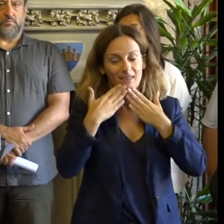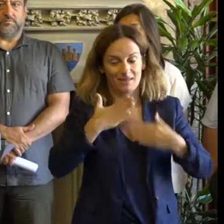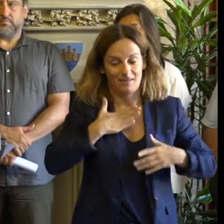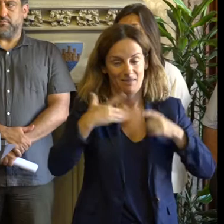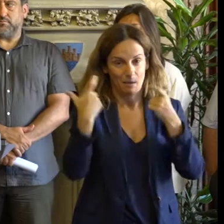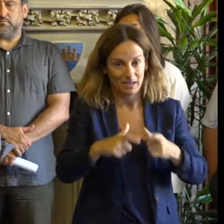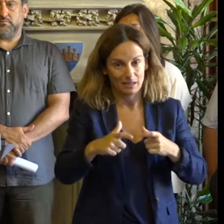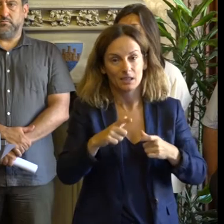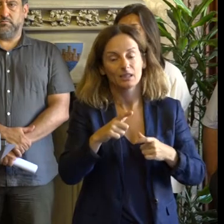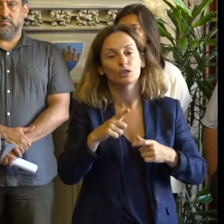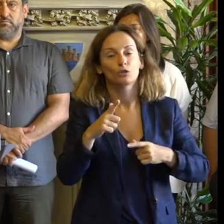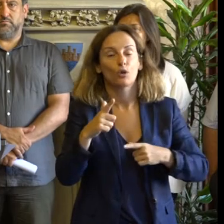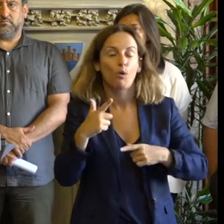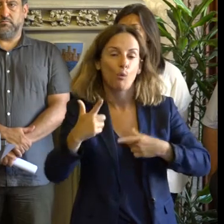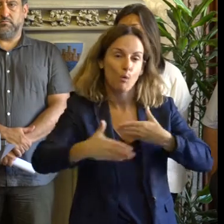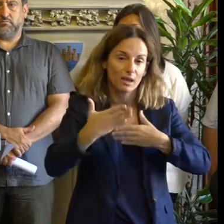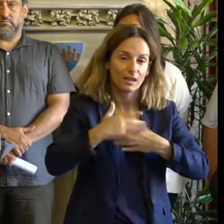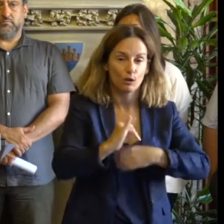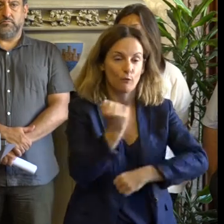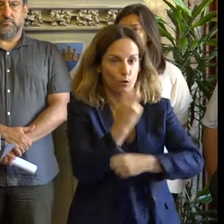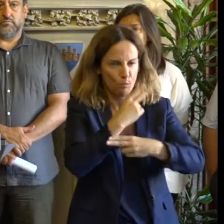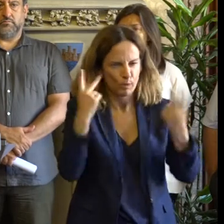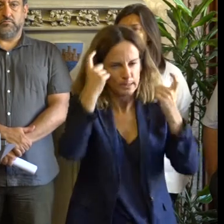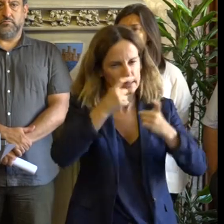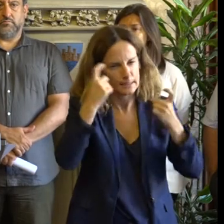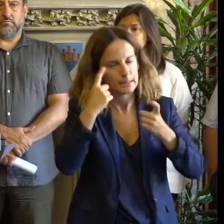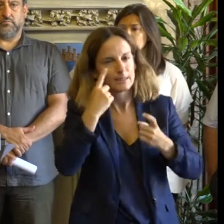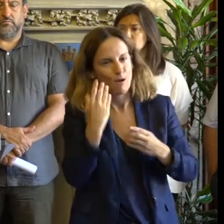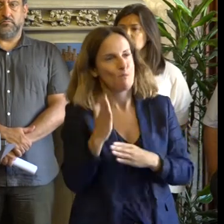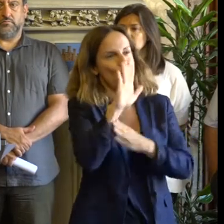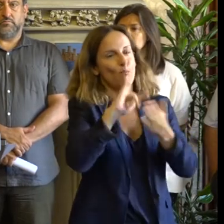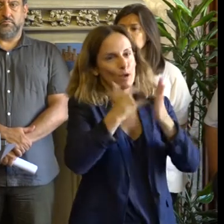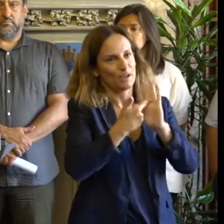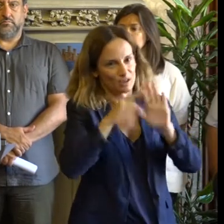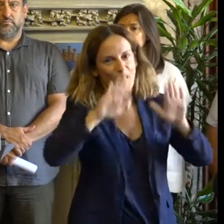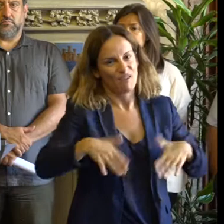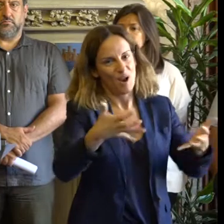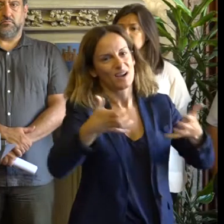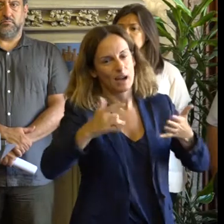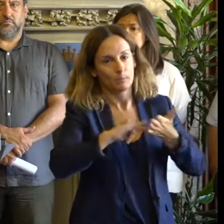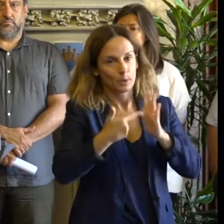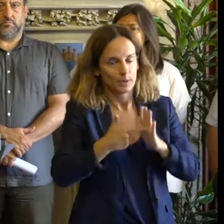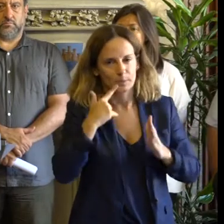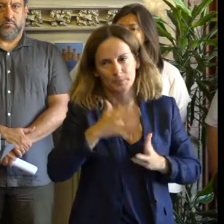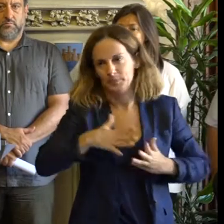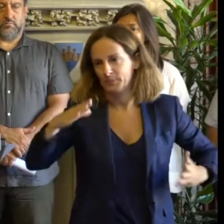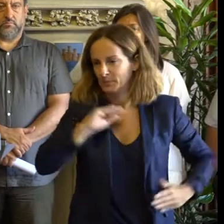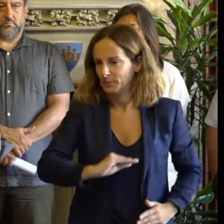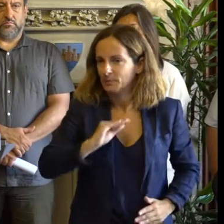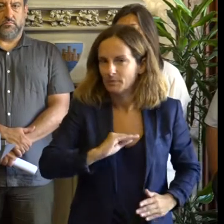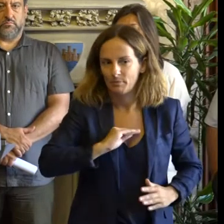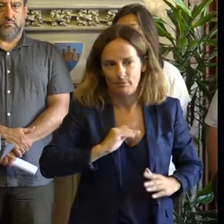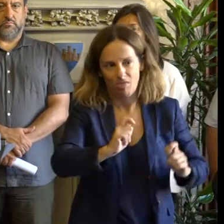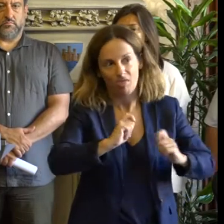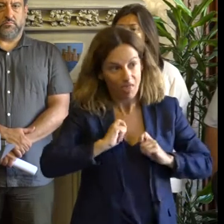de modernització i de funció pública, no? La veritat que és un gran repte, mos obri la porta a moltíssimes de possibilitats i